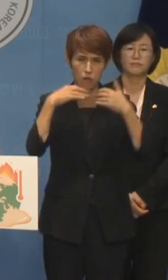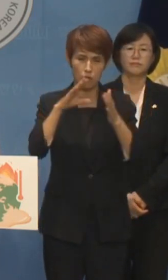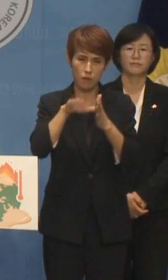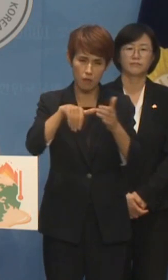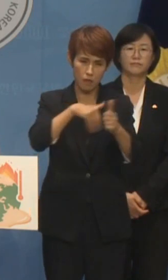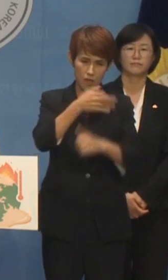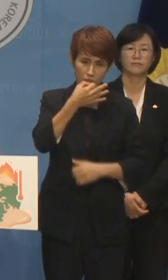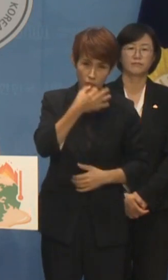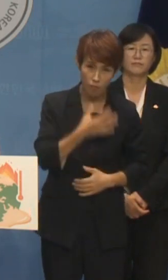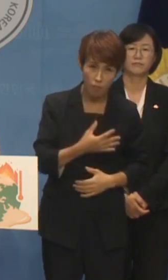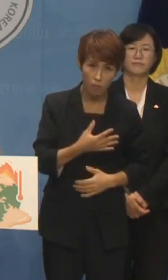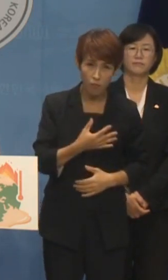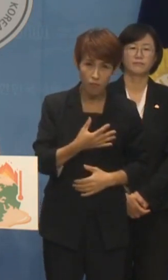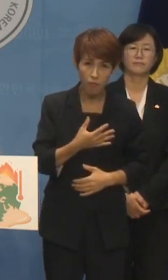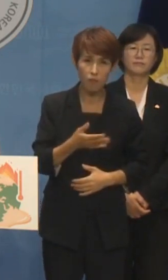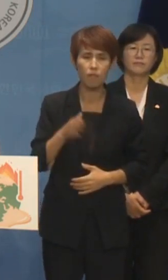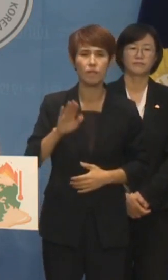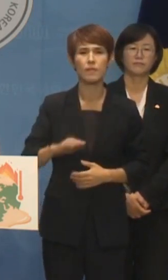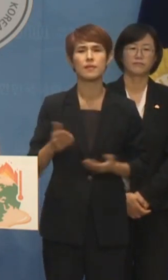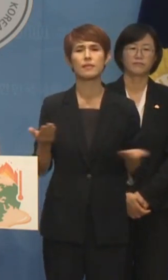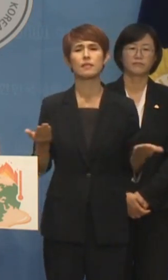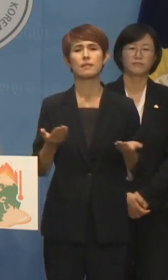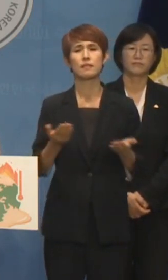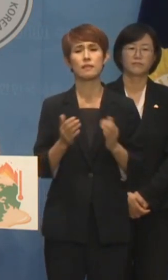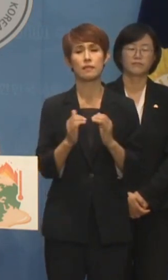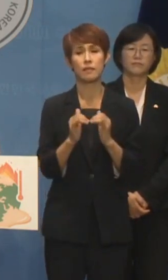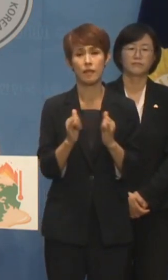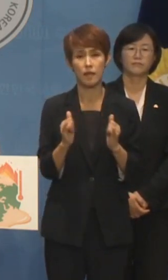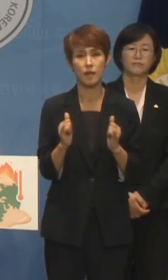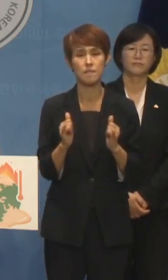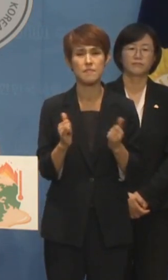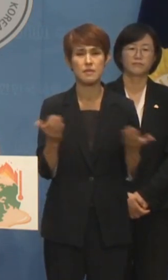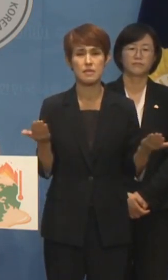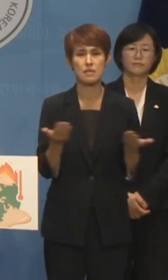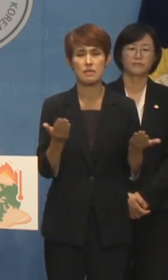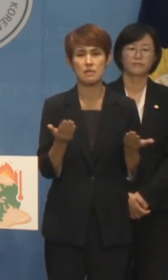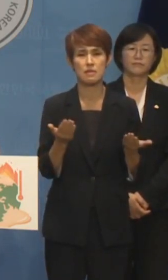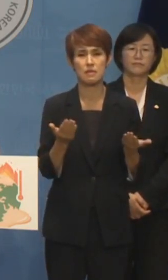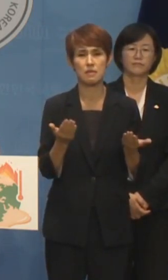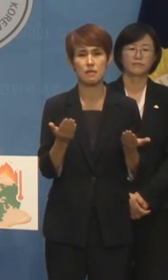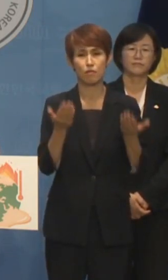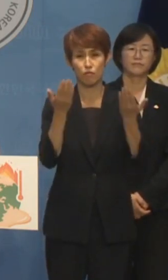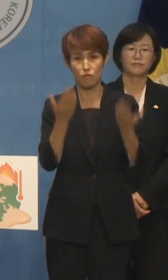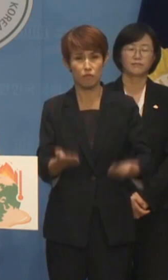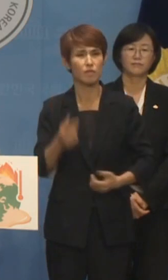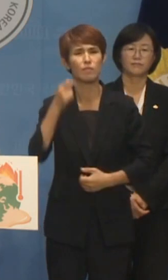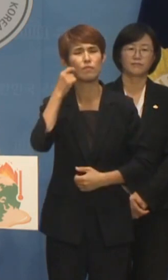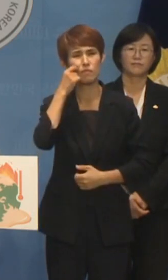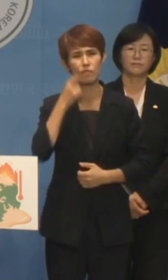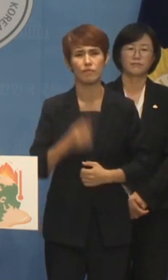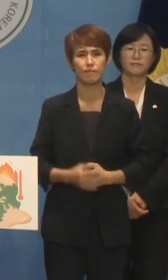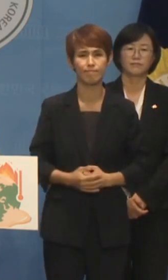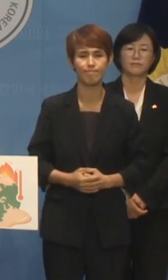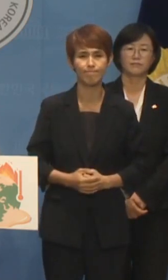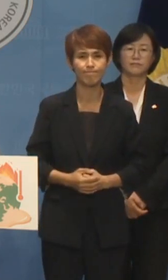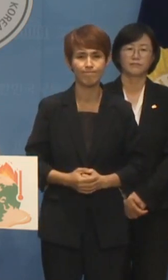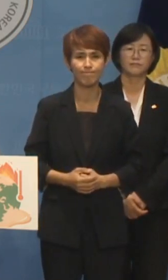처해 있어도 노동자 스스로가 작업을 중지하기에는 큰 부담일 수밖에